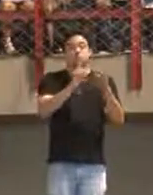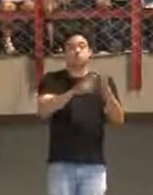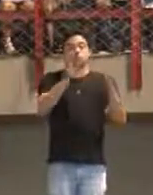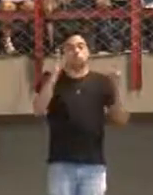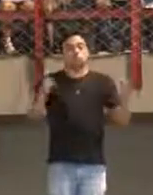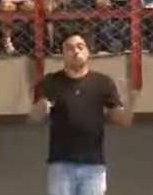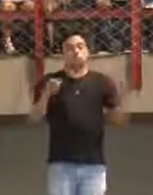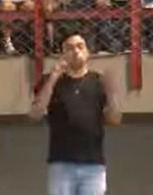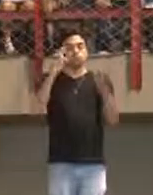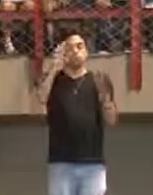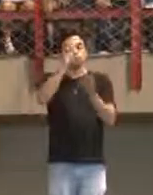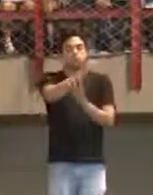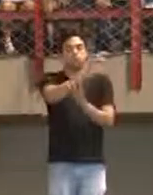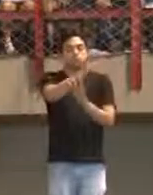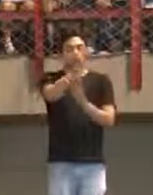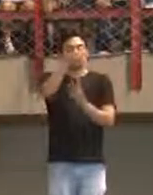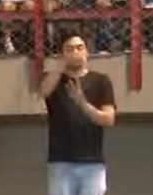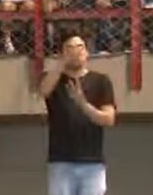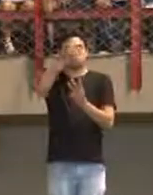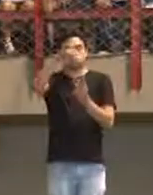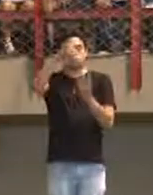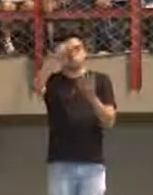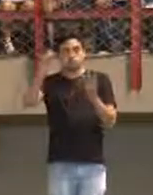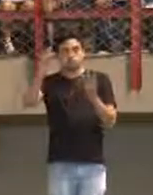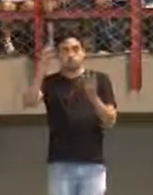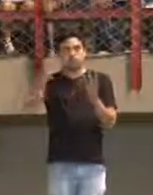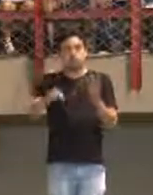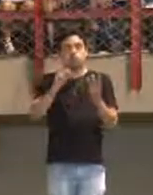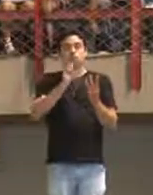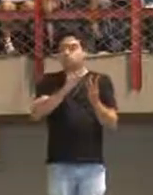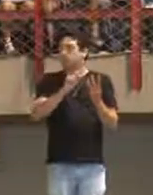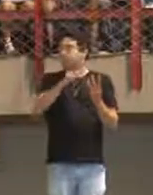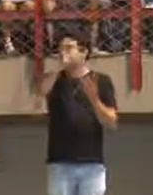Economia não é proparoxítona, é